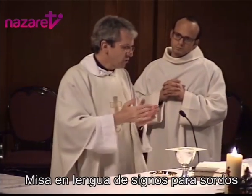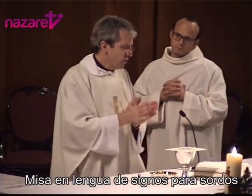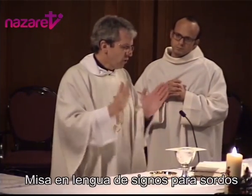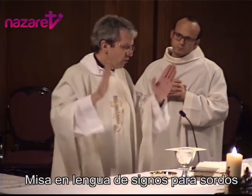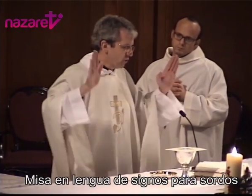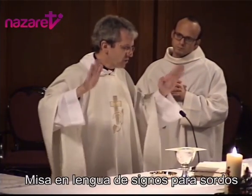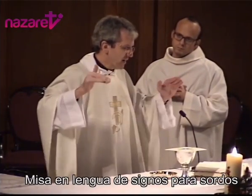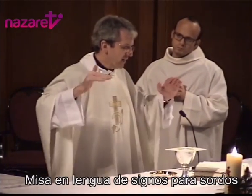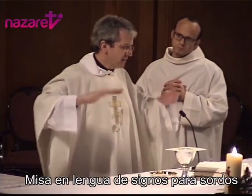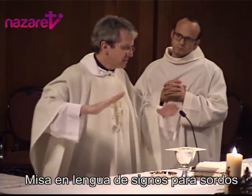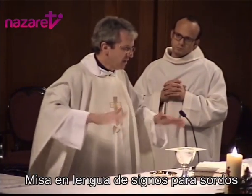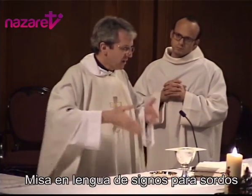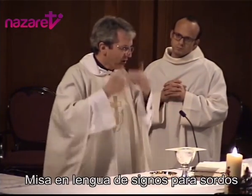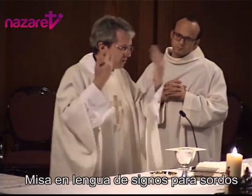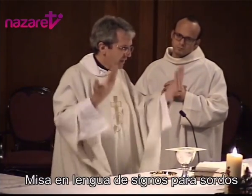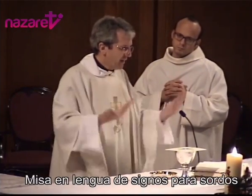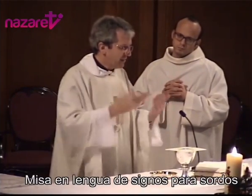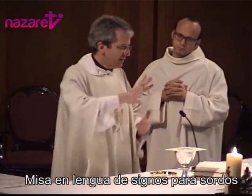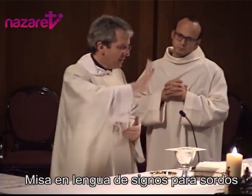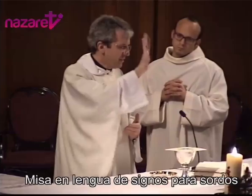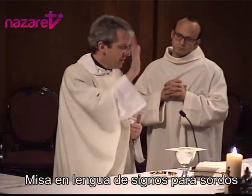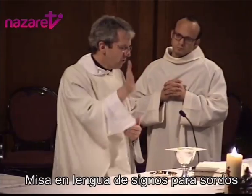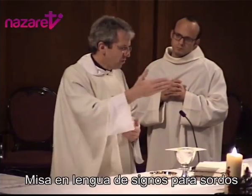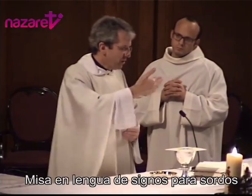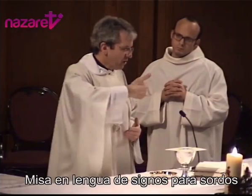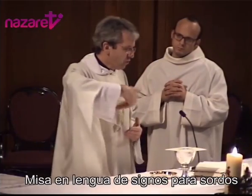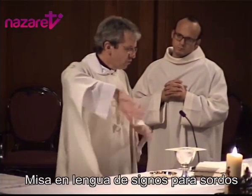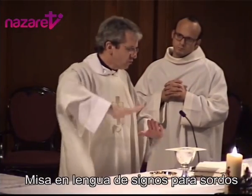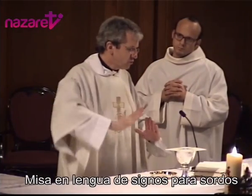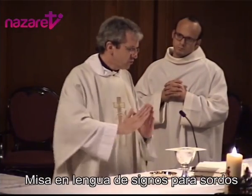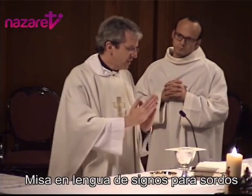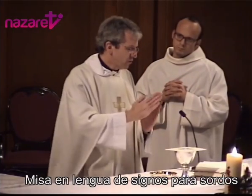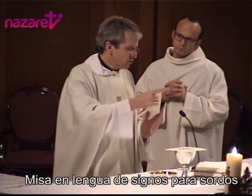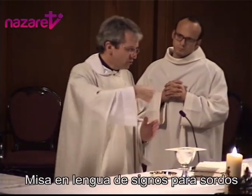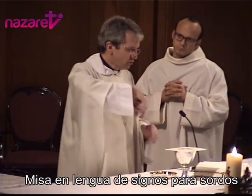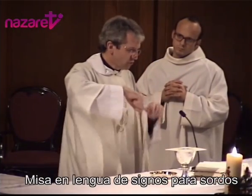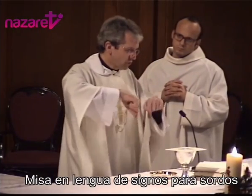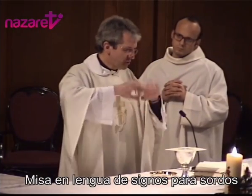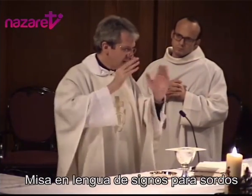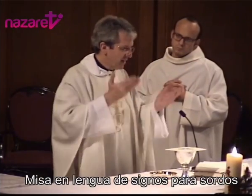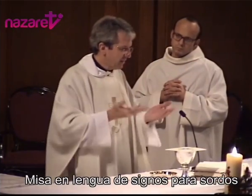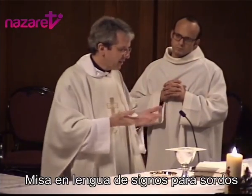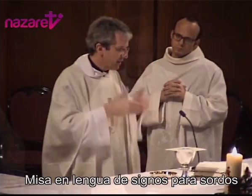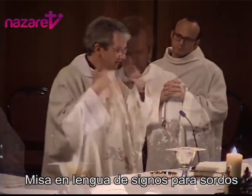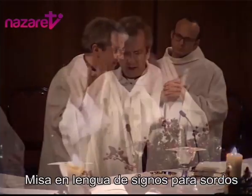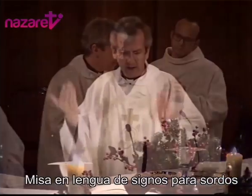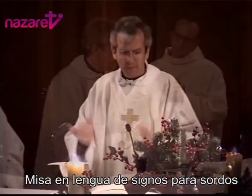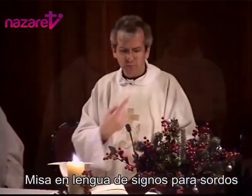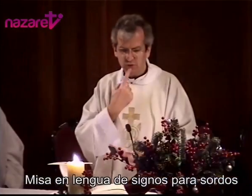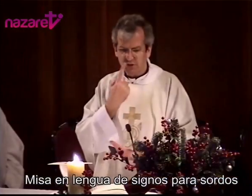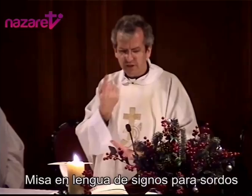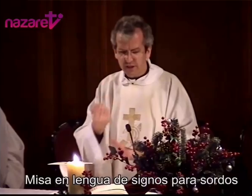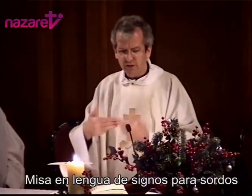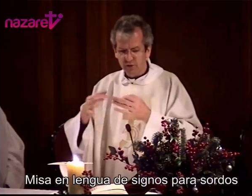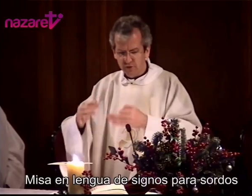eso, con los ángeles te cantan en el cielo, con todos los santos, nosotros en la tierra te